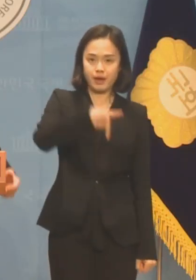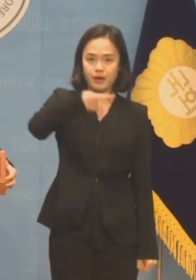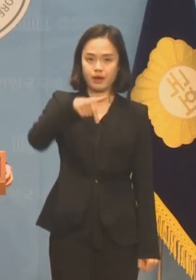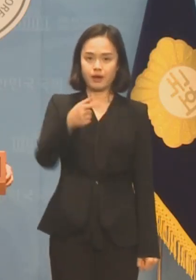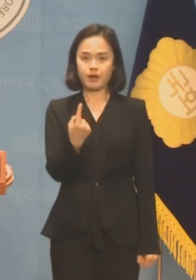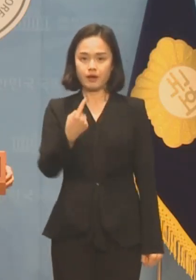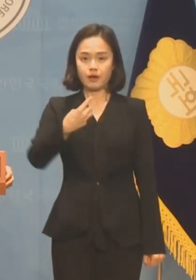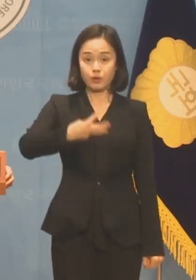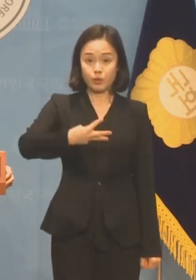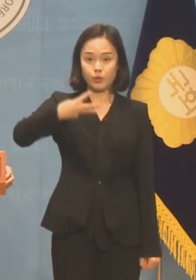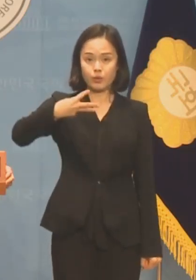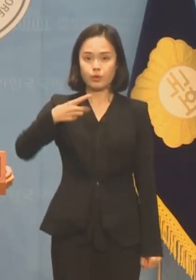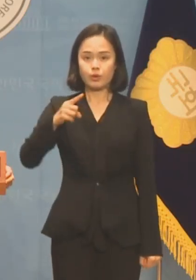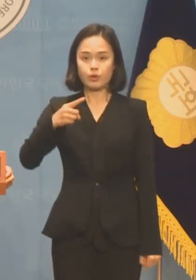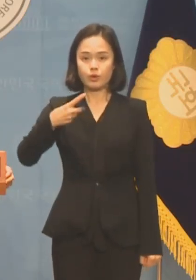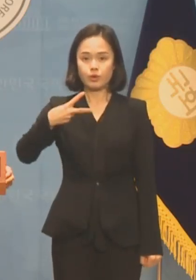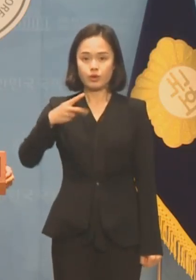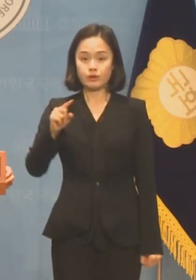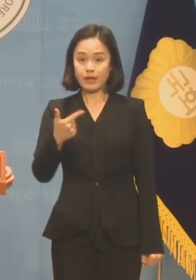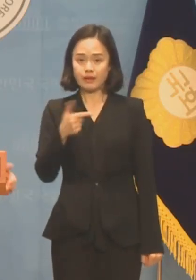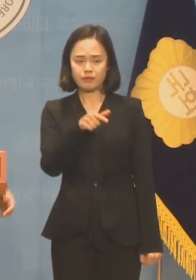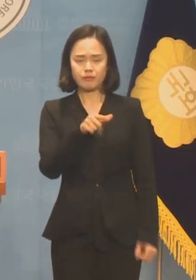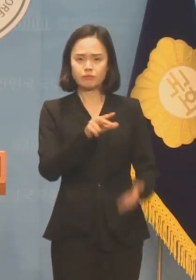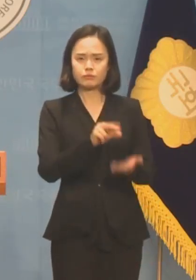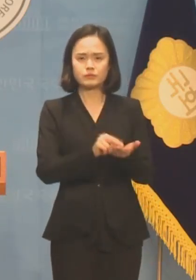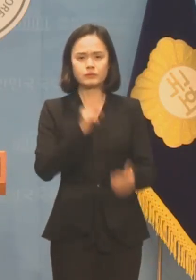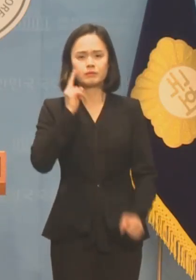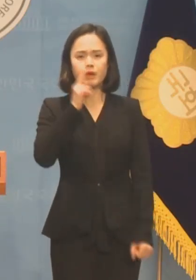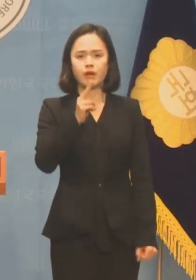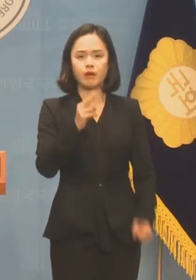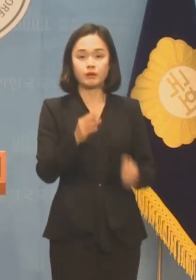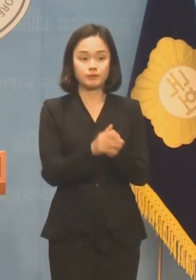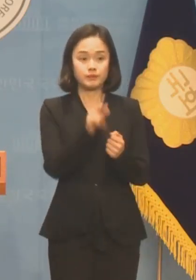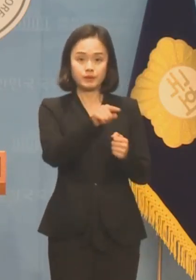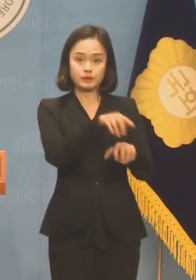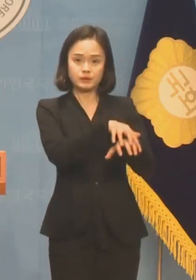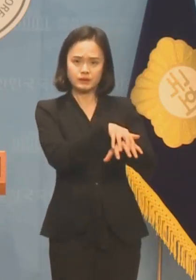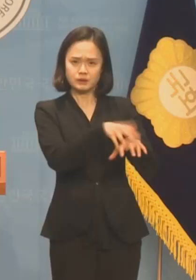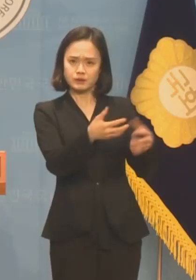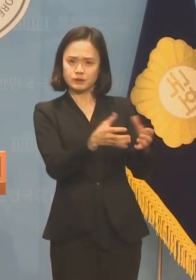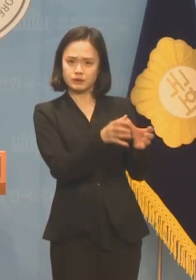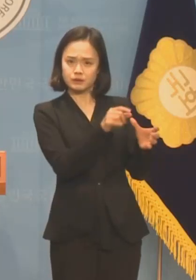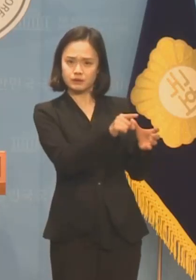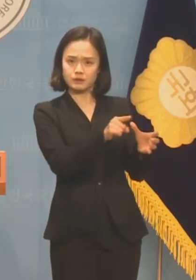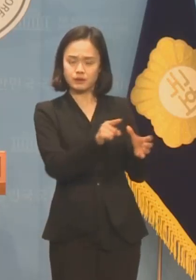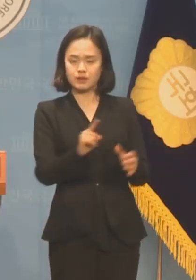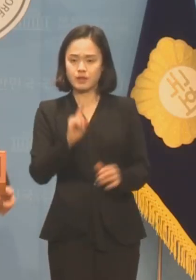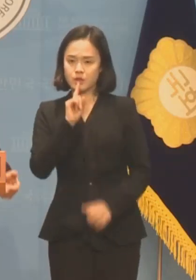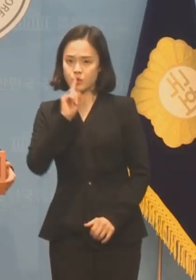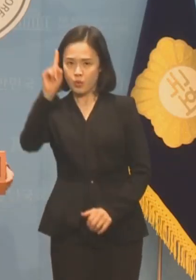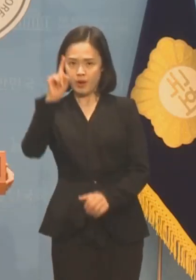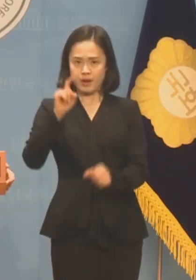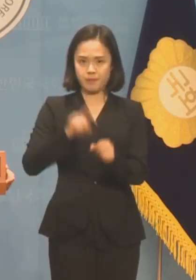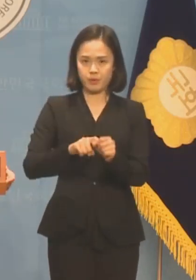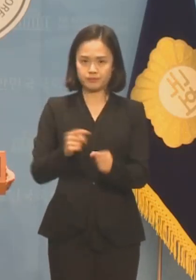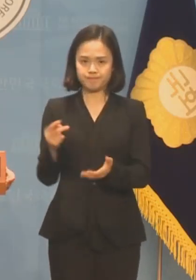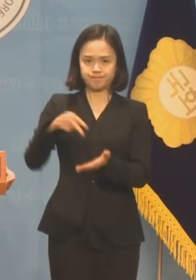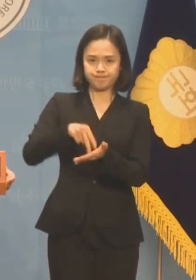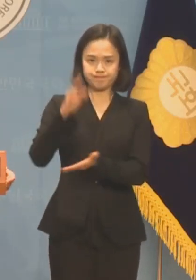매우 심각하여 오늘 이 단체를 고발하고자 이 자리에 섰습니다.